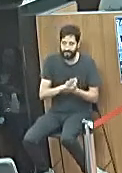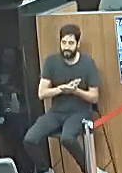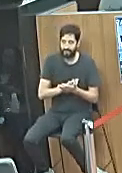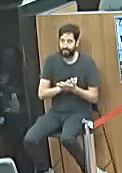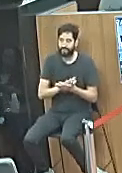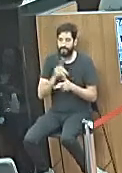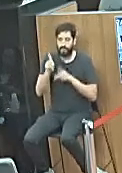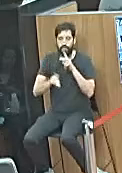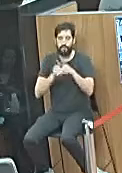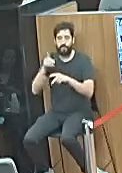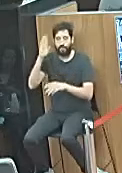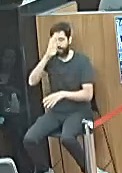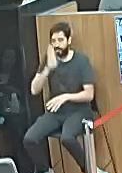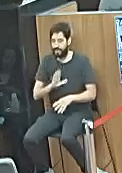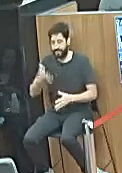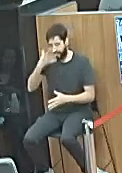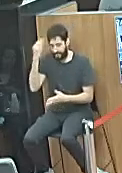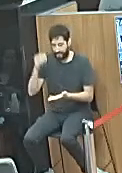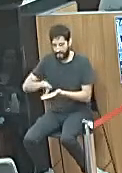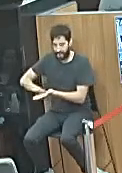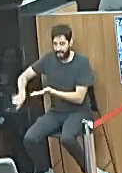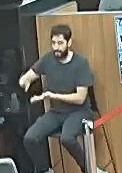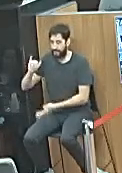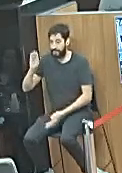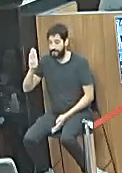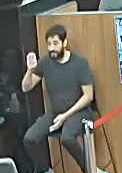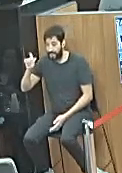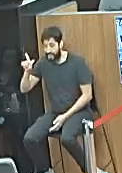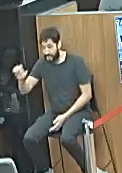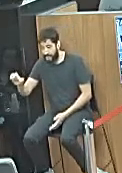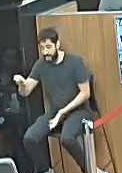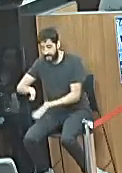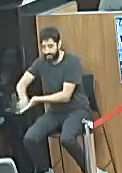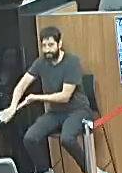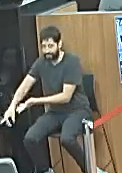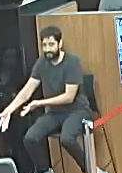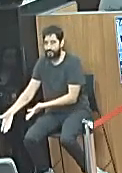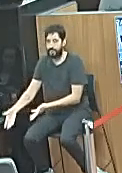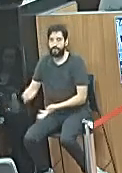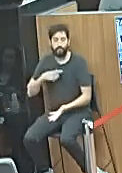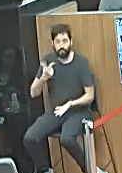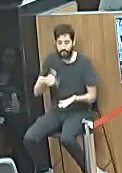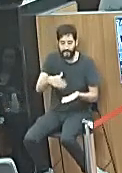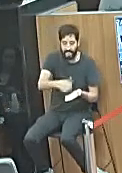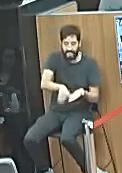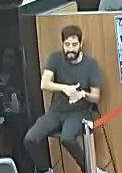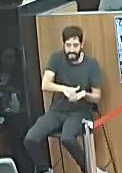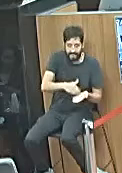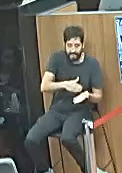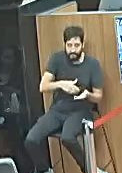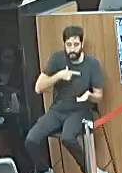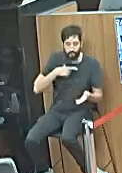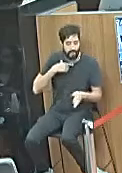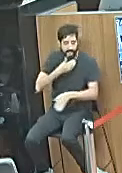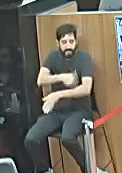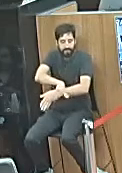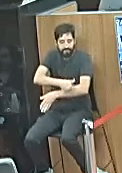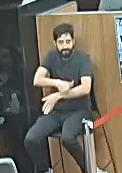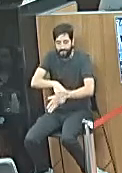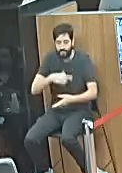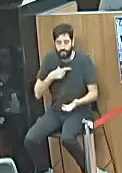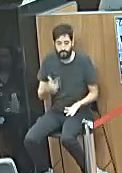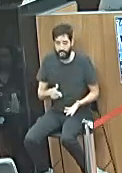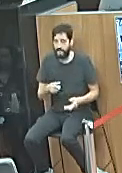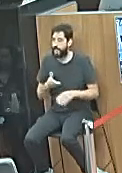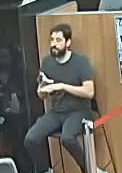brasileira ele foi esquecido até pelo ibge um povo que por não ter um endereço fixo não é atendido no sistema público de